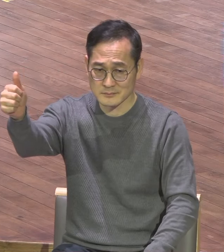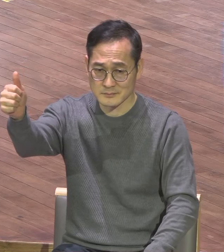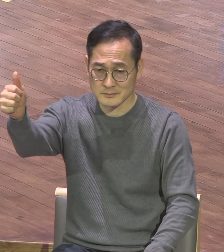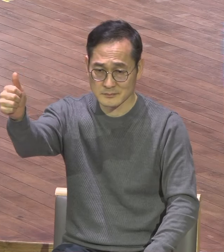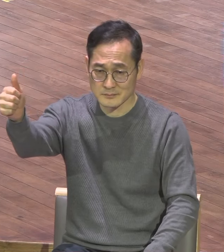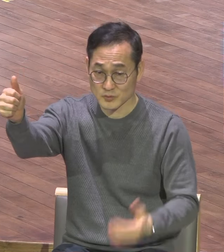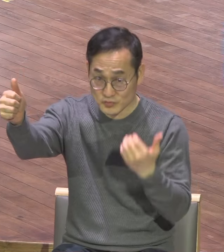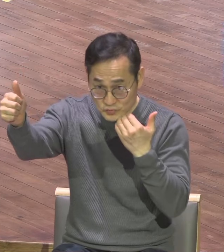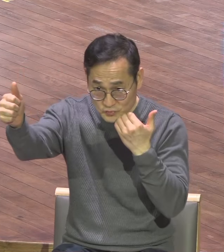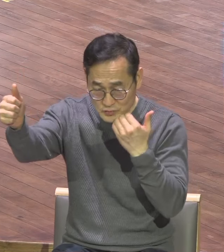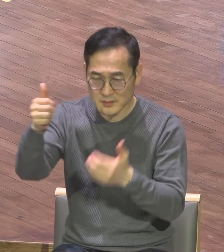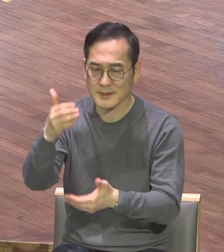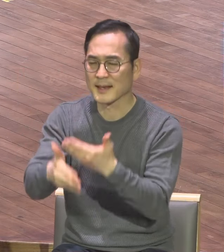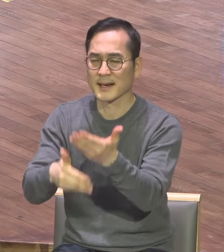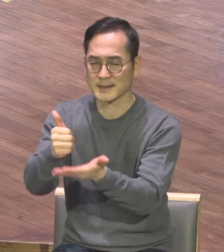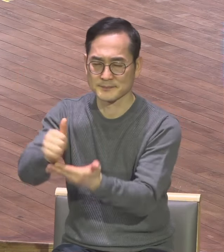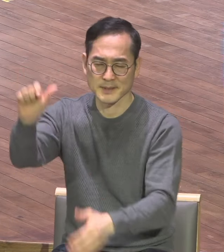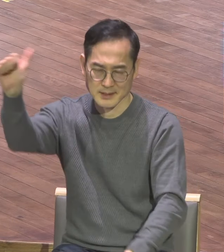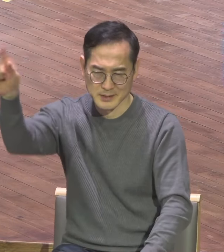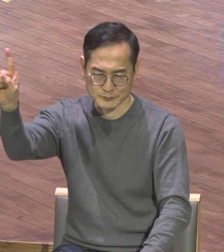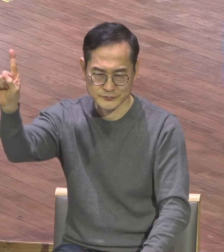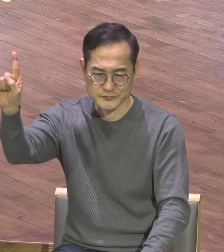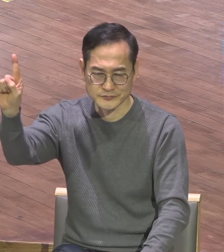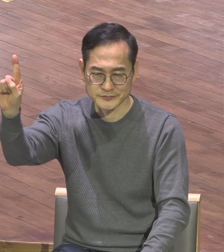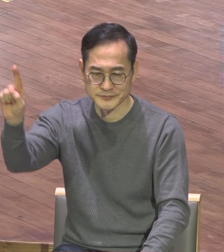유일하신 여호와 하나님밖에 없다.